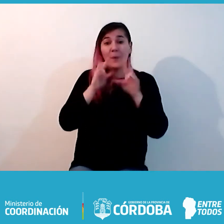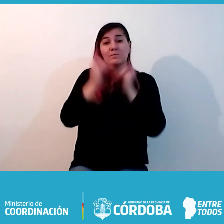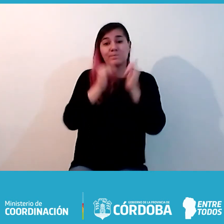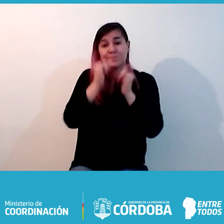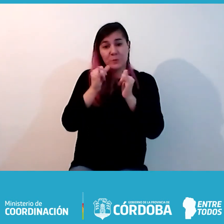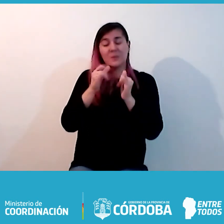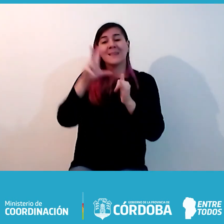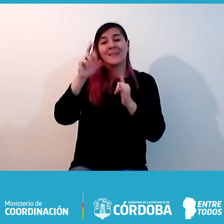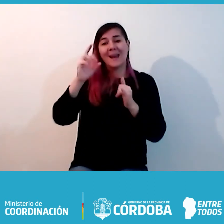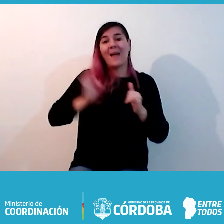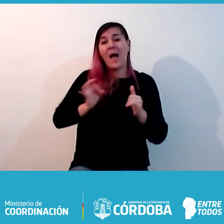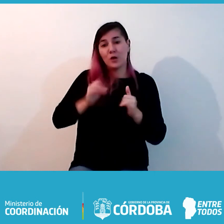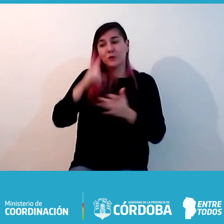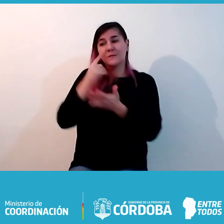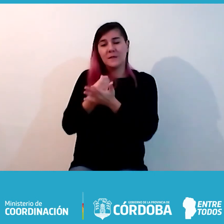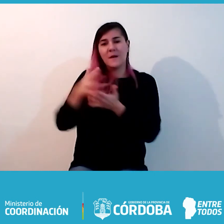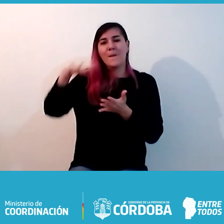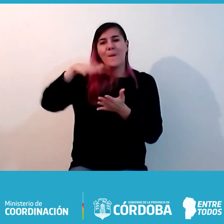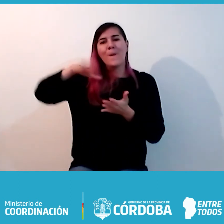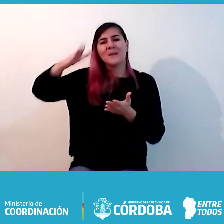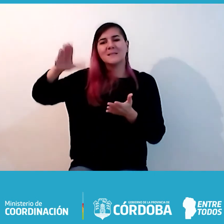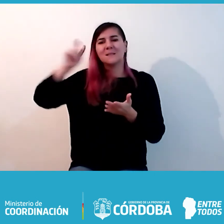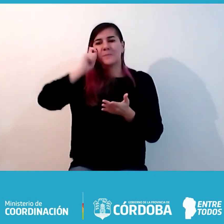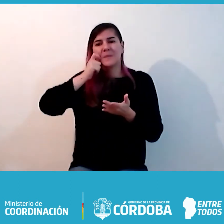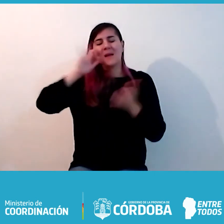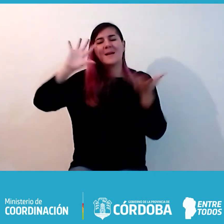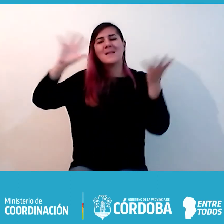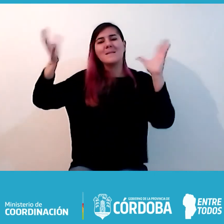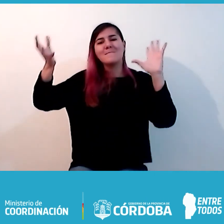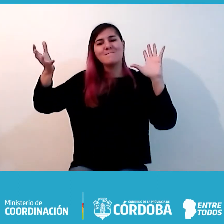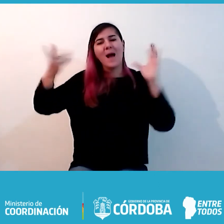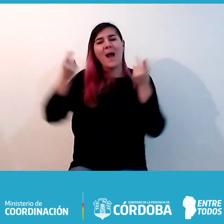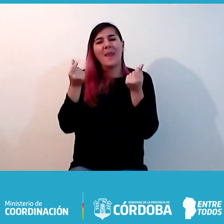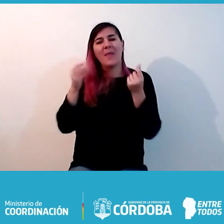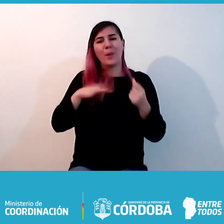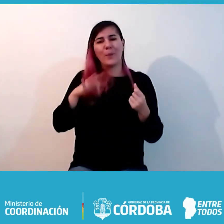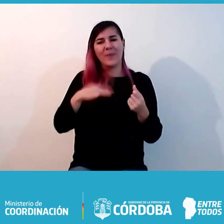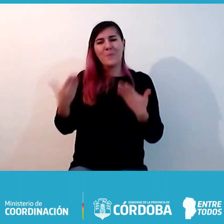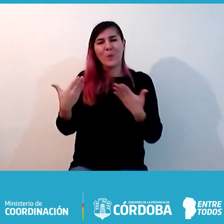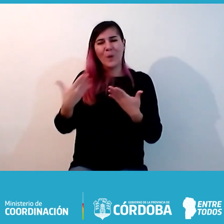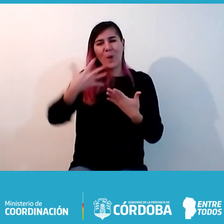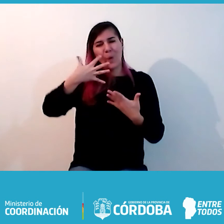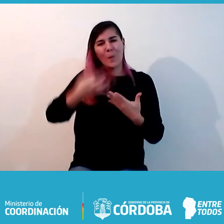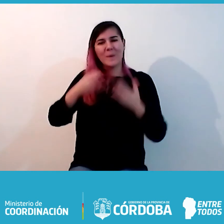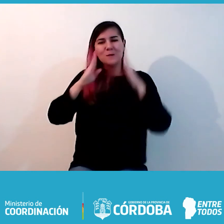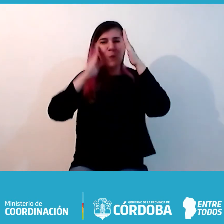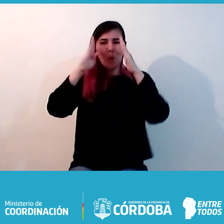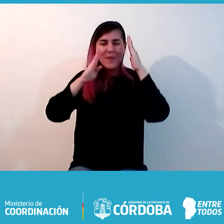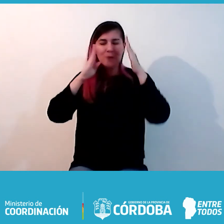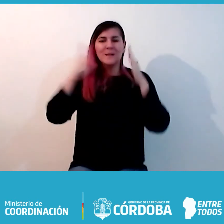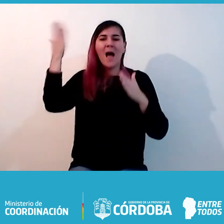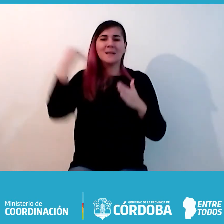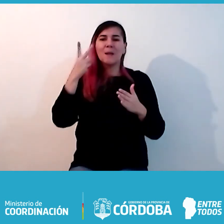el Valle de Punilla para vivir y trabajar debido al crimen y a la calidad de vida. Allí pudo concretar sus sueños. Además, hace 20 años